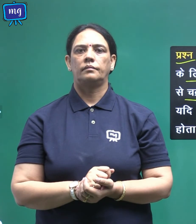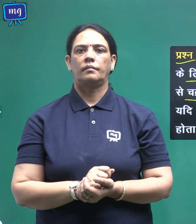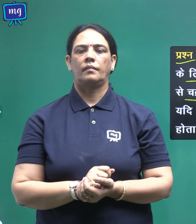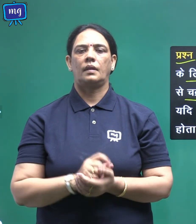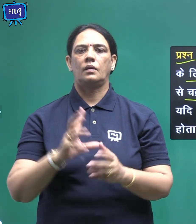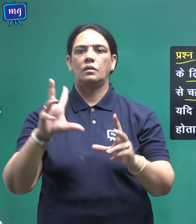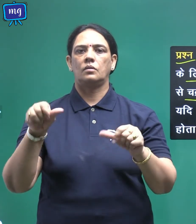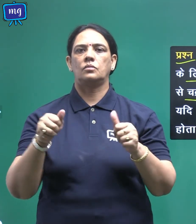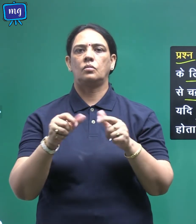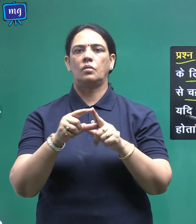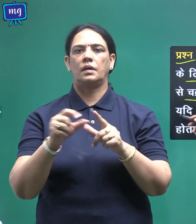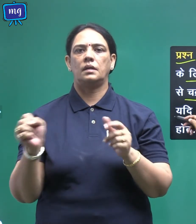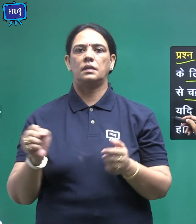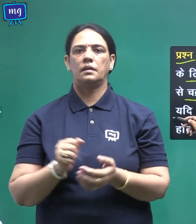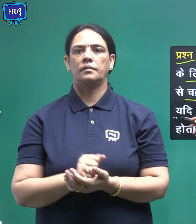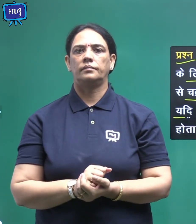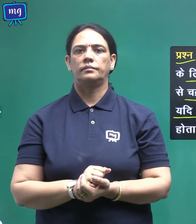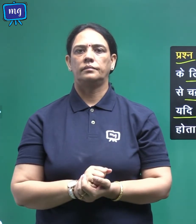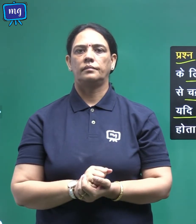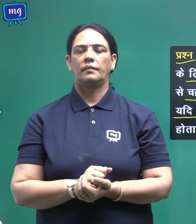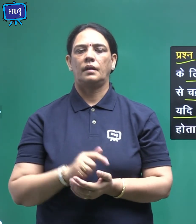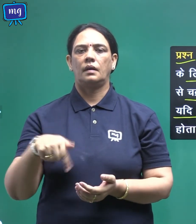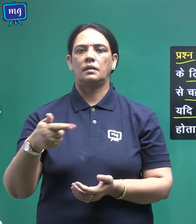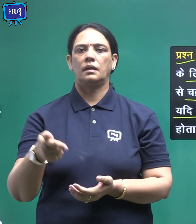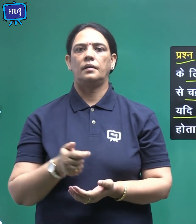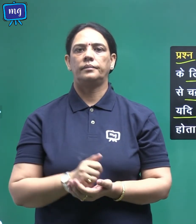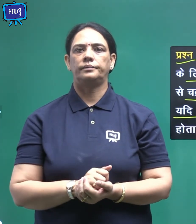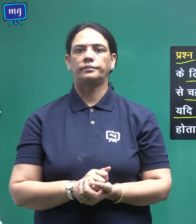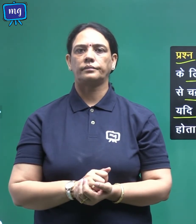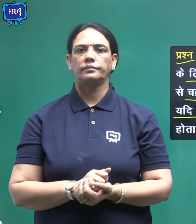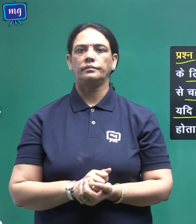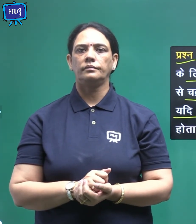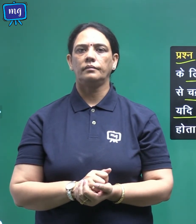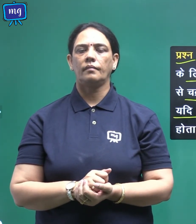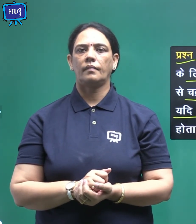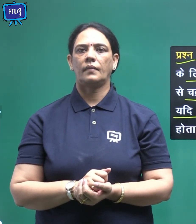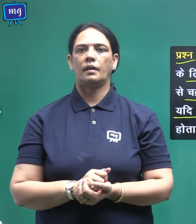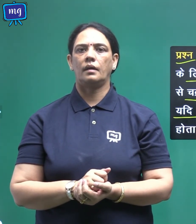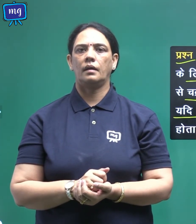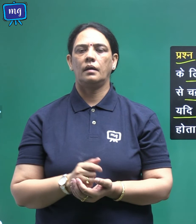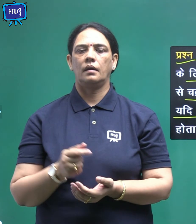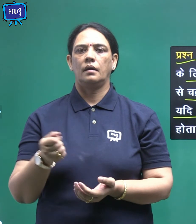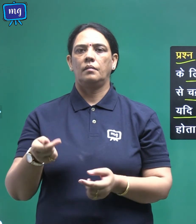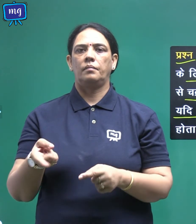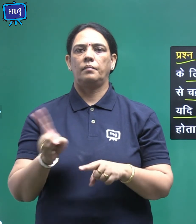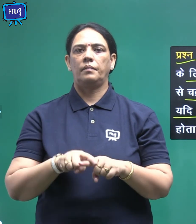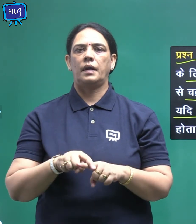ज्ञात कीजिए। यदि ब्याज